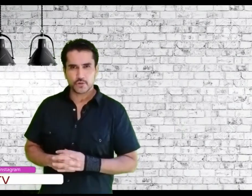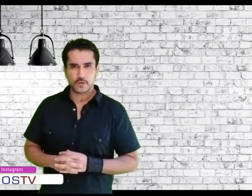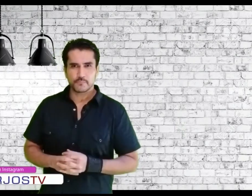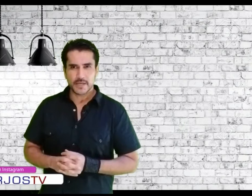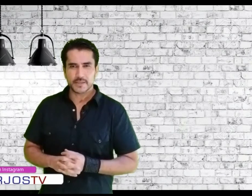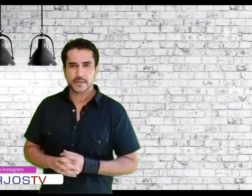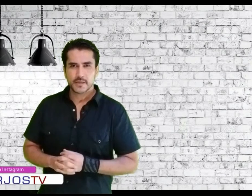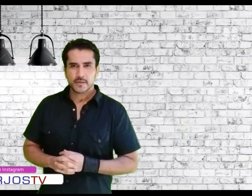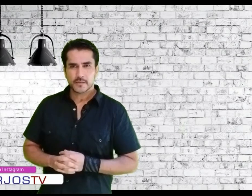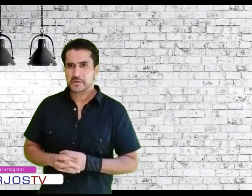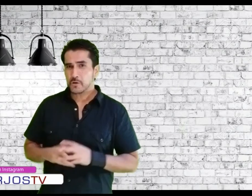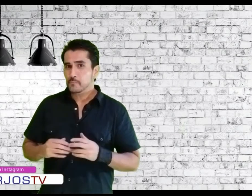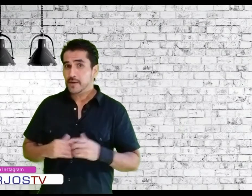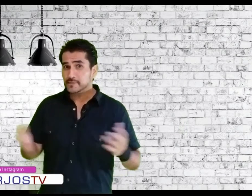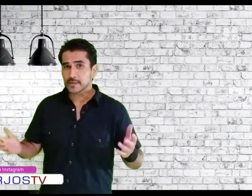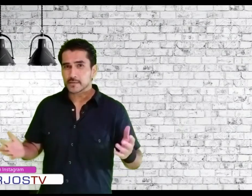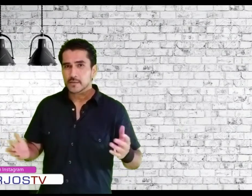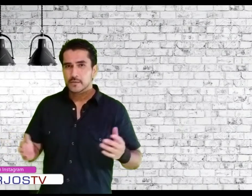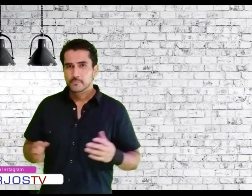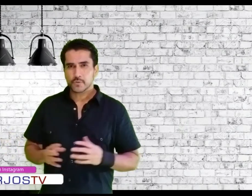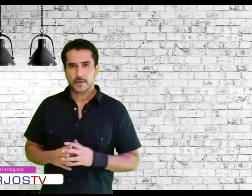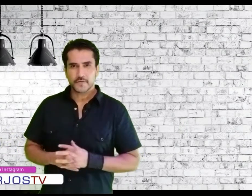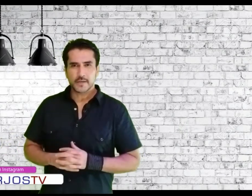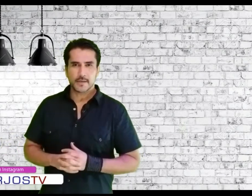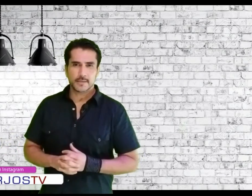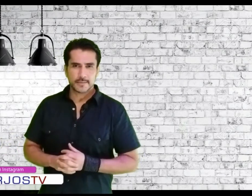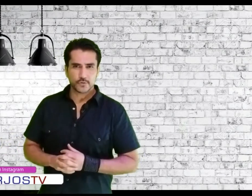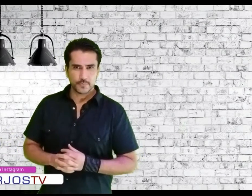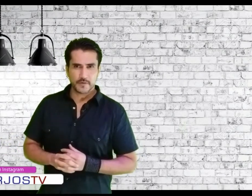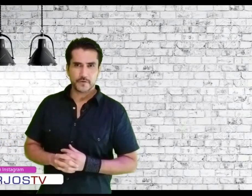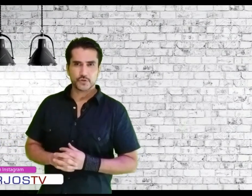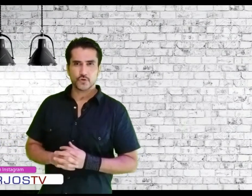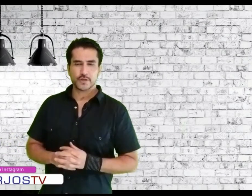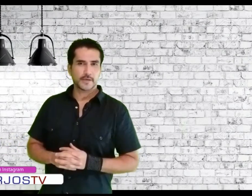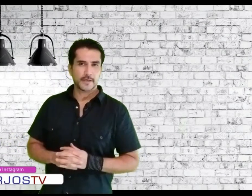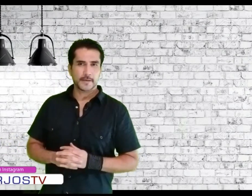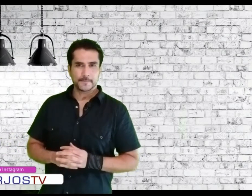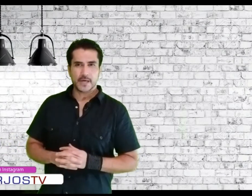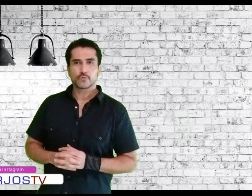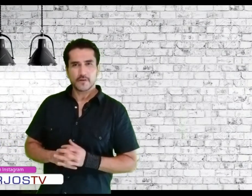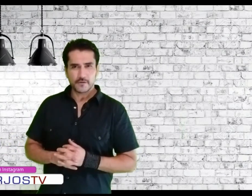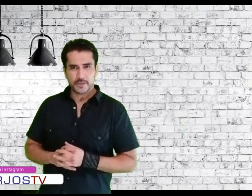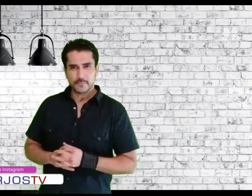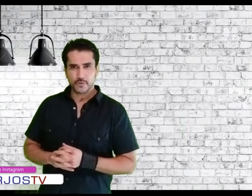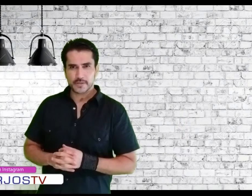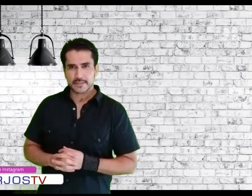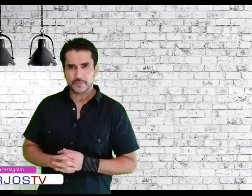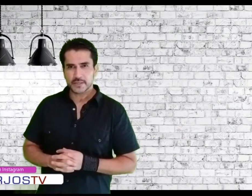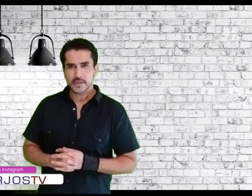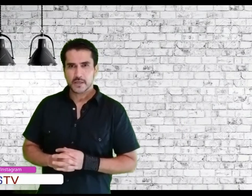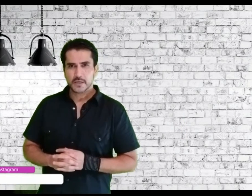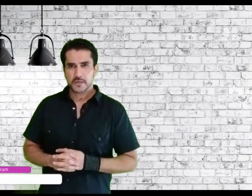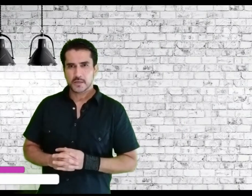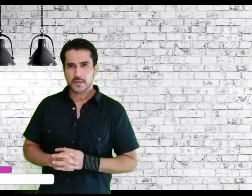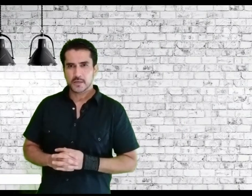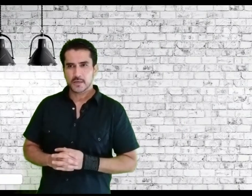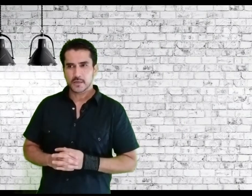nos acompañen y que compartan, porque al final este es un beneficio que alguna familia puede recibir y